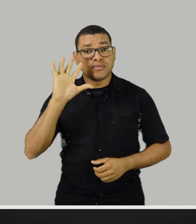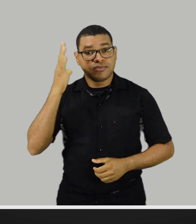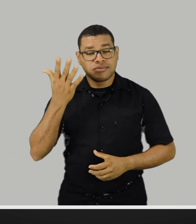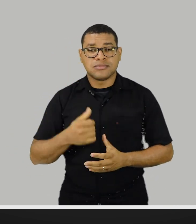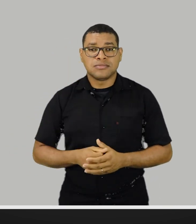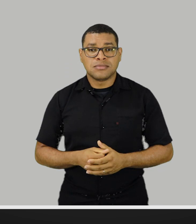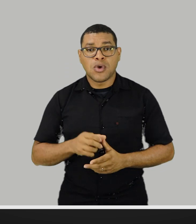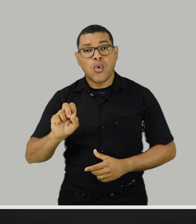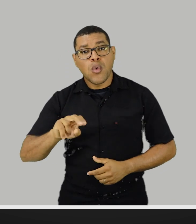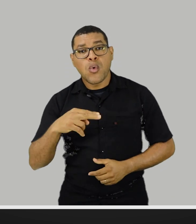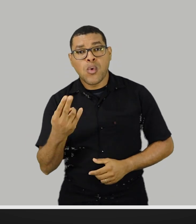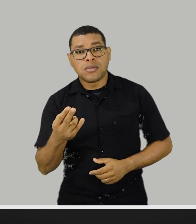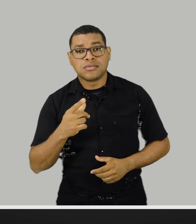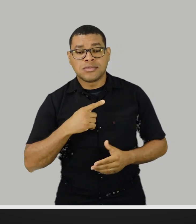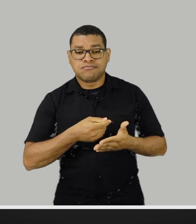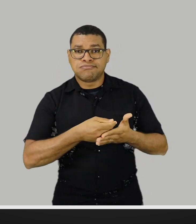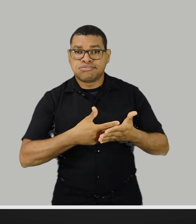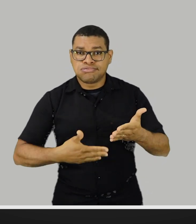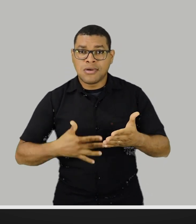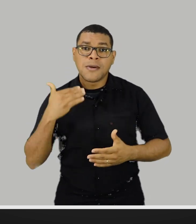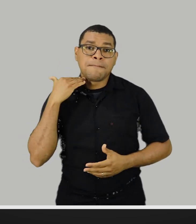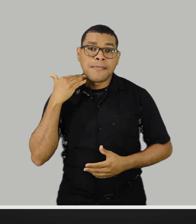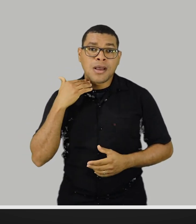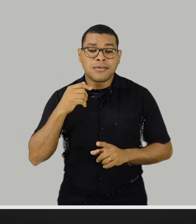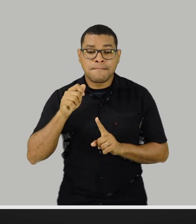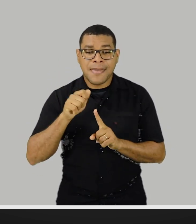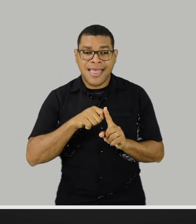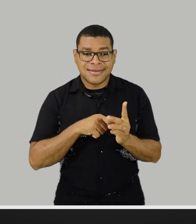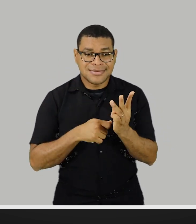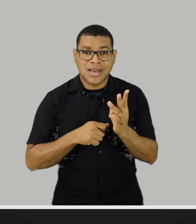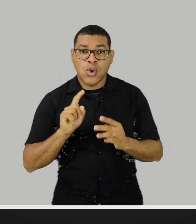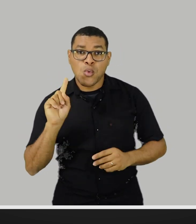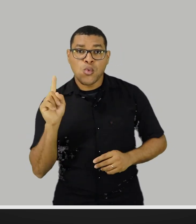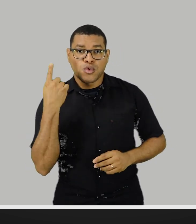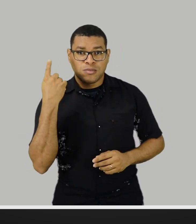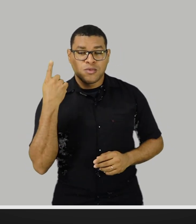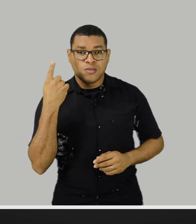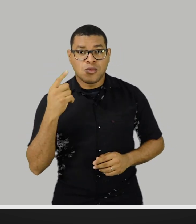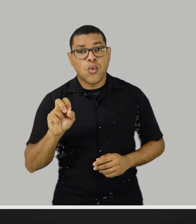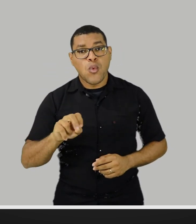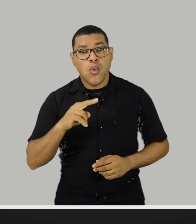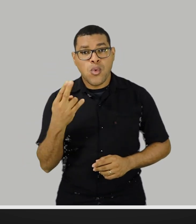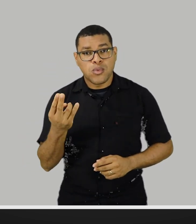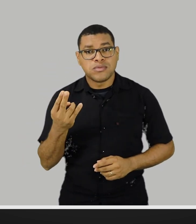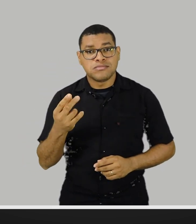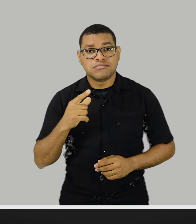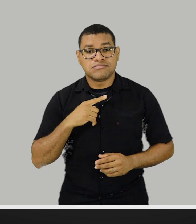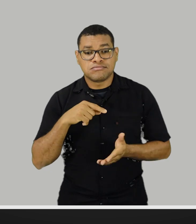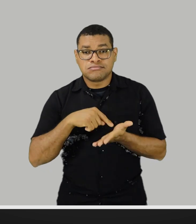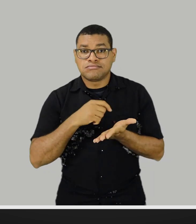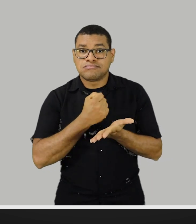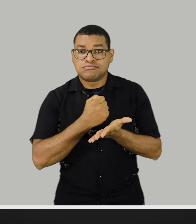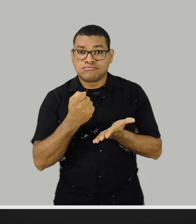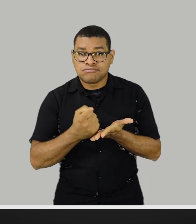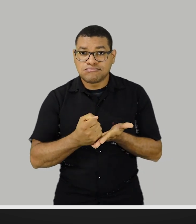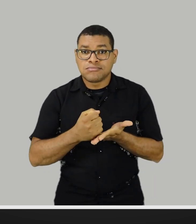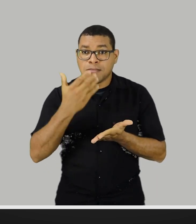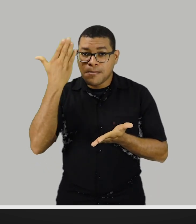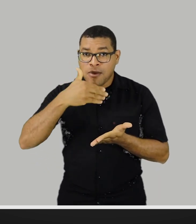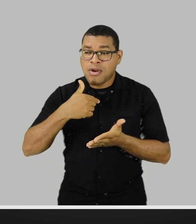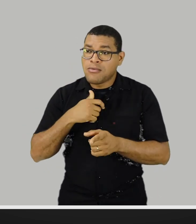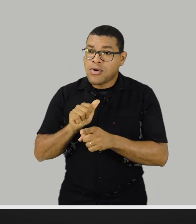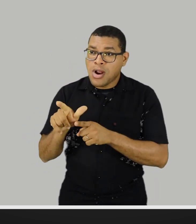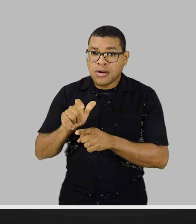extratos bancários dos últimos três meses ou de contratação de locação ou arrendamento devidamente